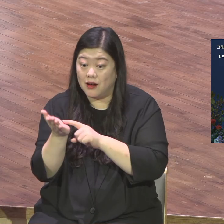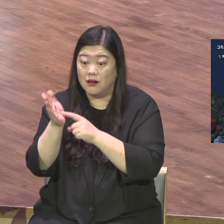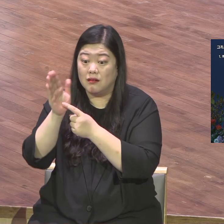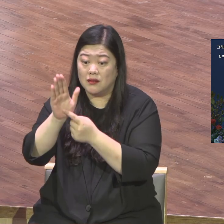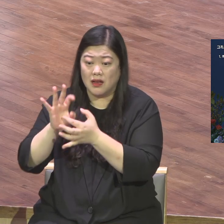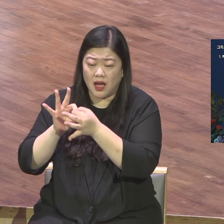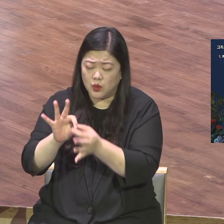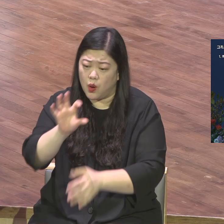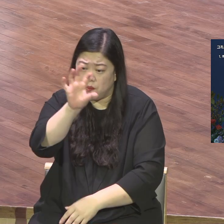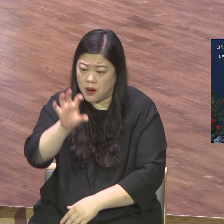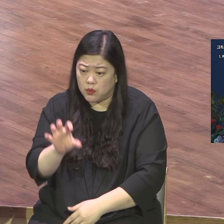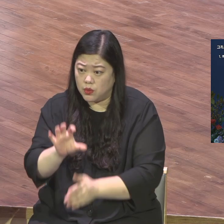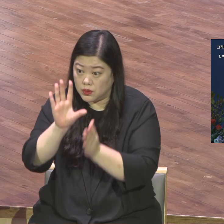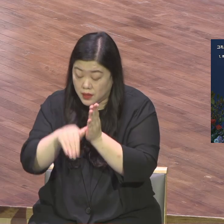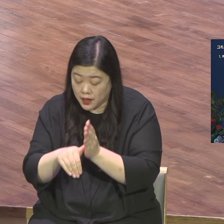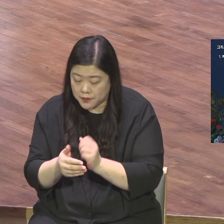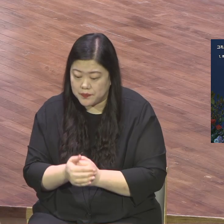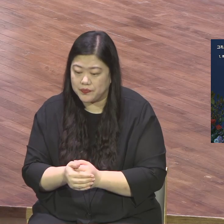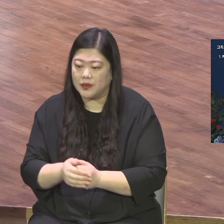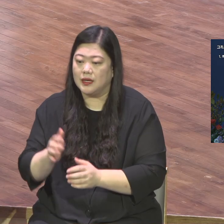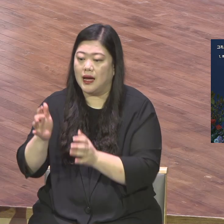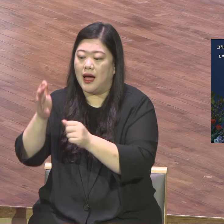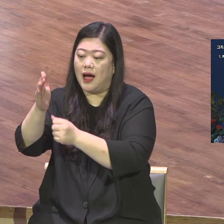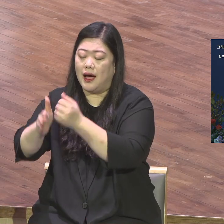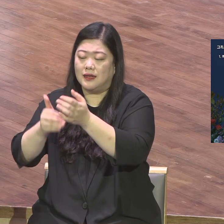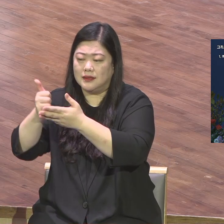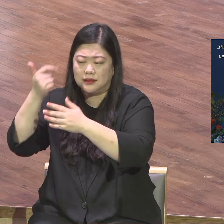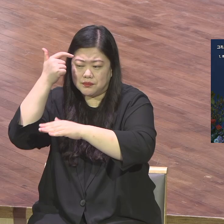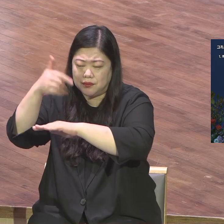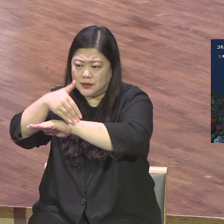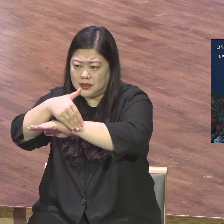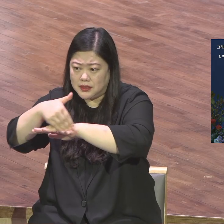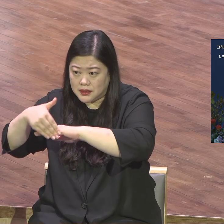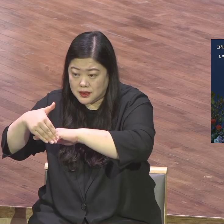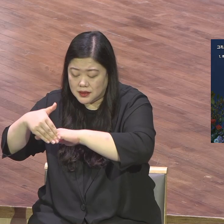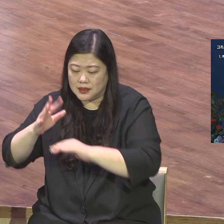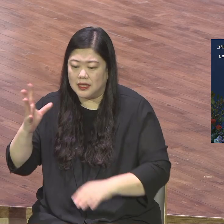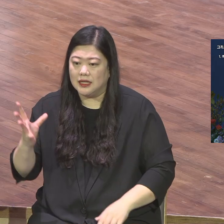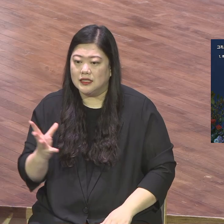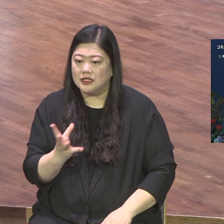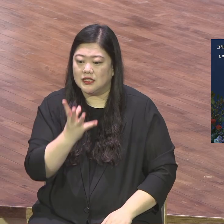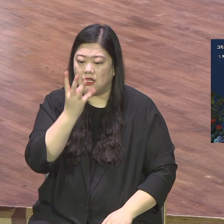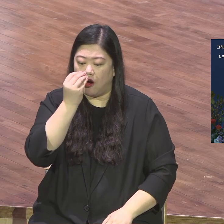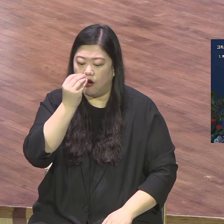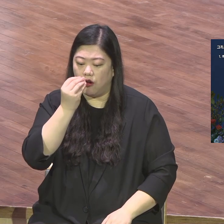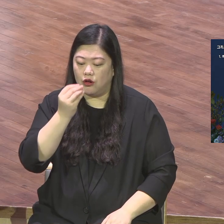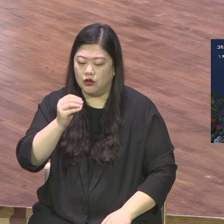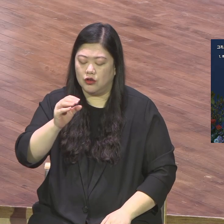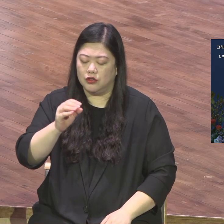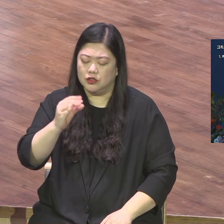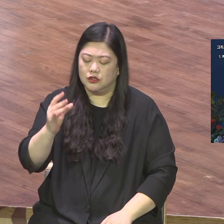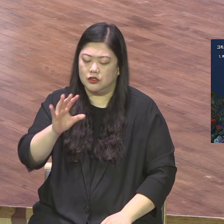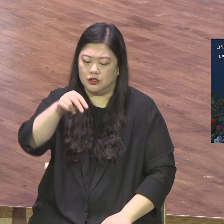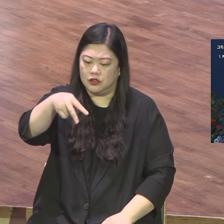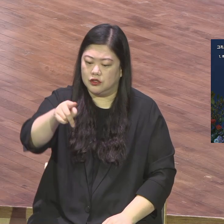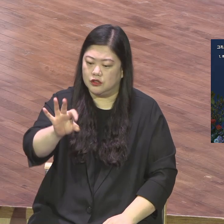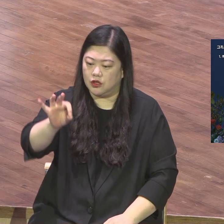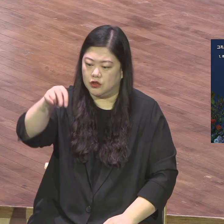통해서 구원하시는 하나님의 뜻을 가르칠 때 사용했다, 그렇게 말했어요.